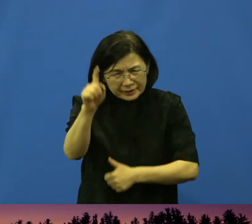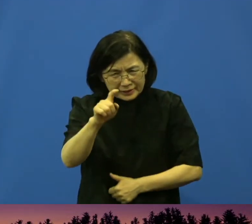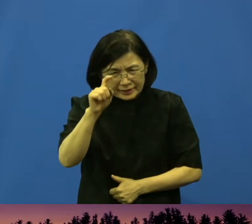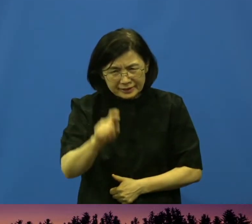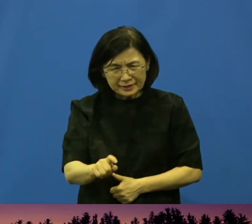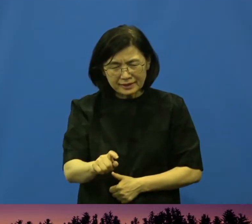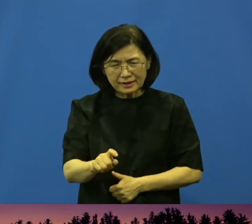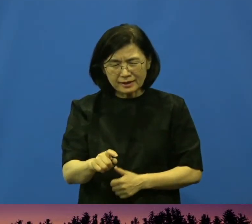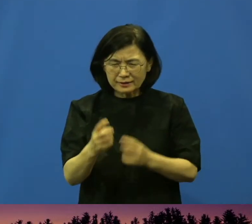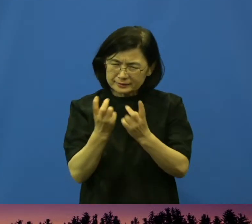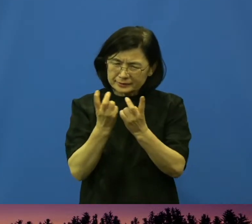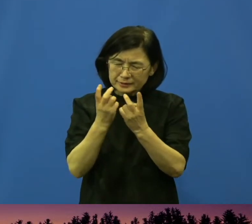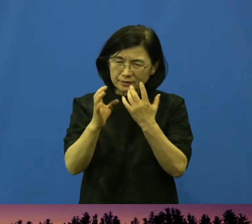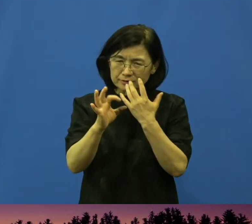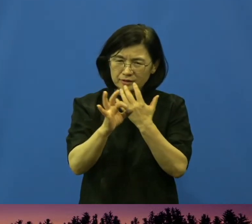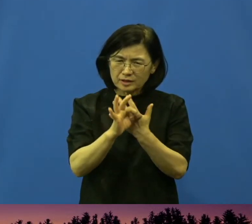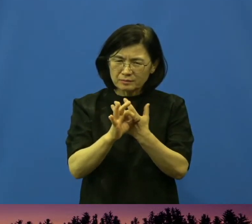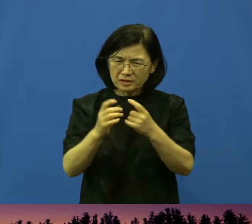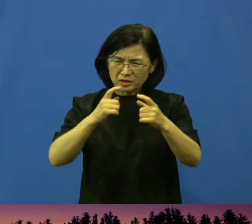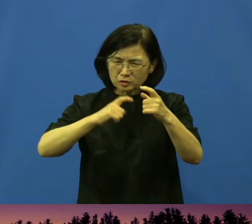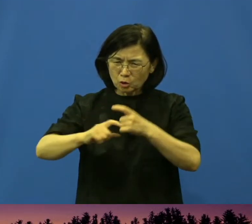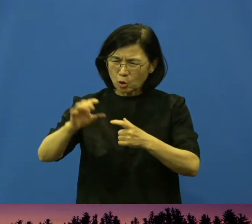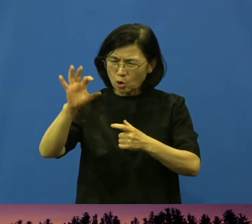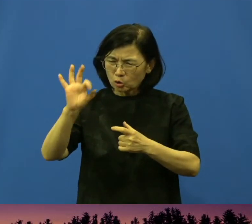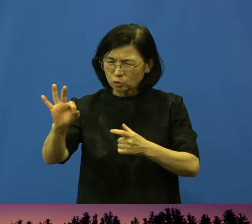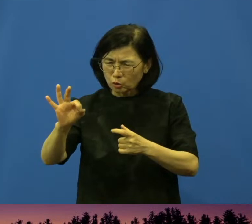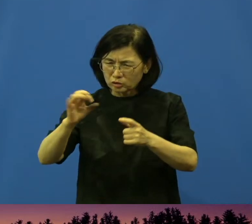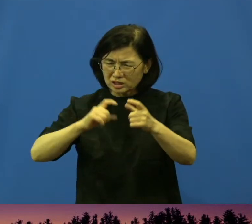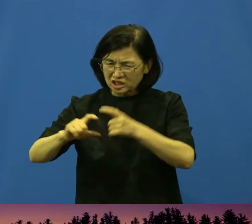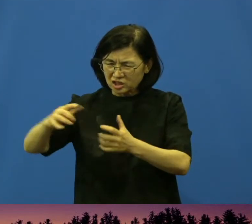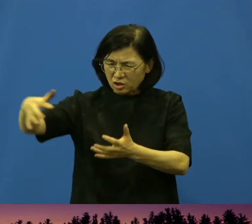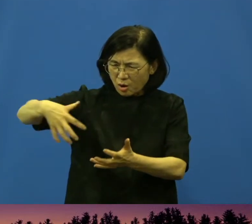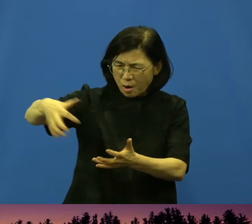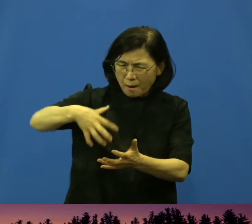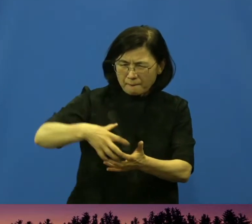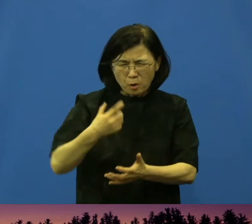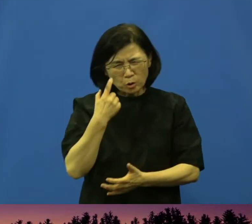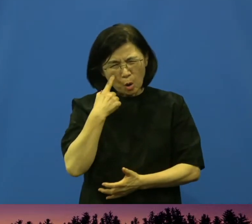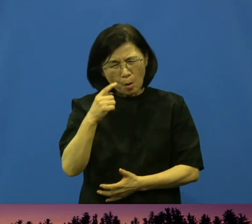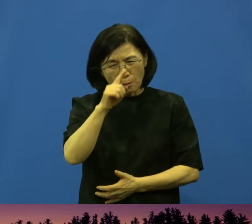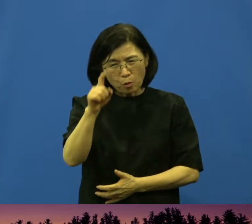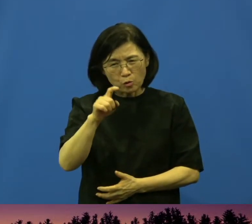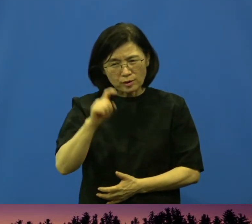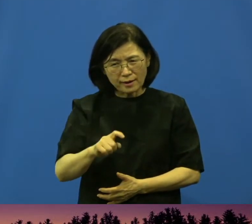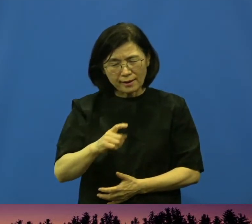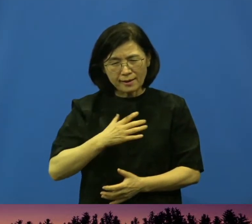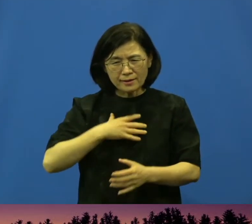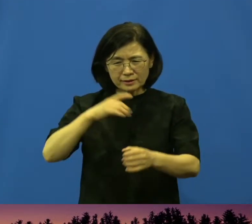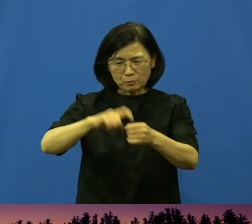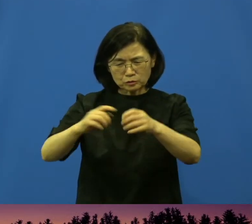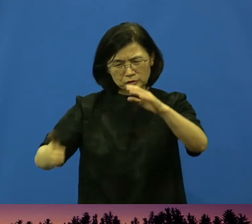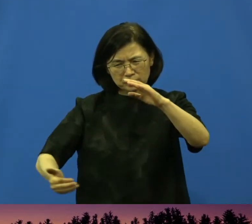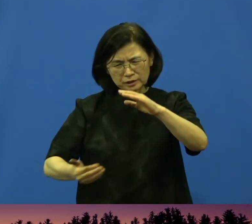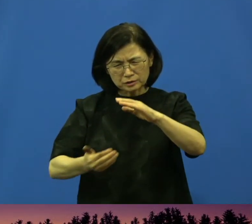어떻게 하면 내가 좀 더 돈을 많이 벌어볼까? 어떻게 하면 내가 원하는 목적을 이룰 수